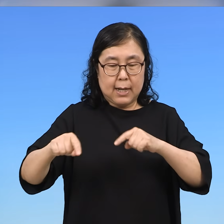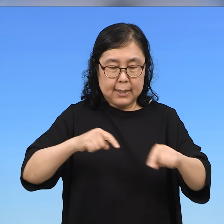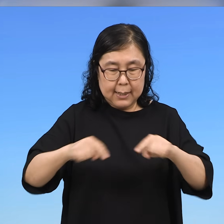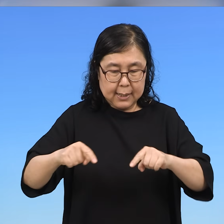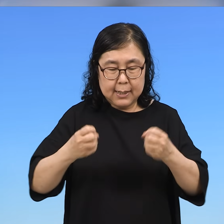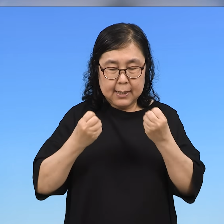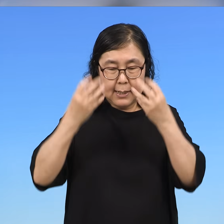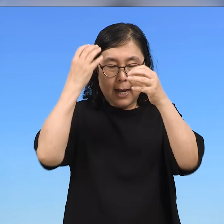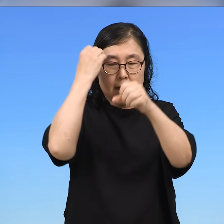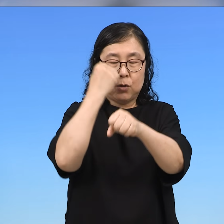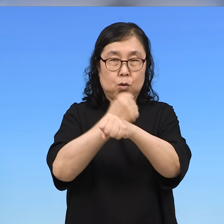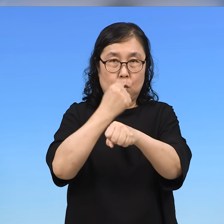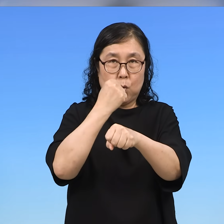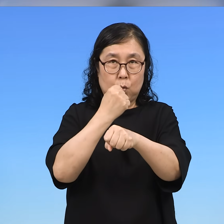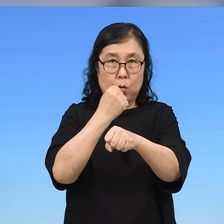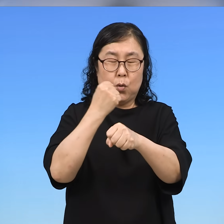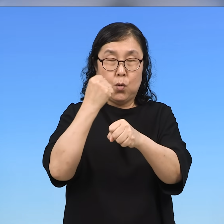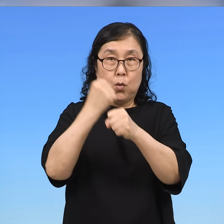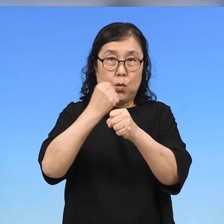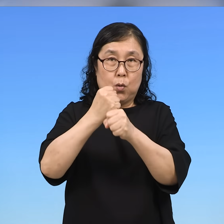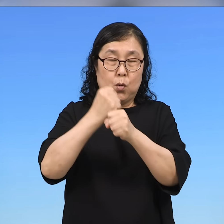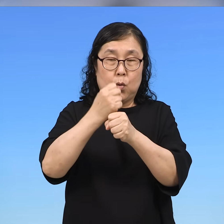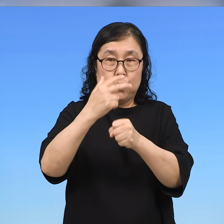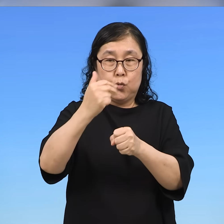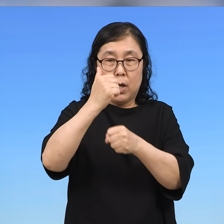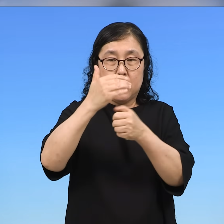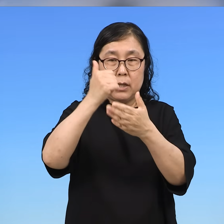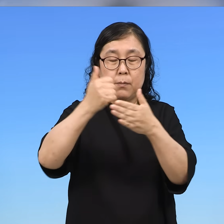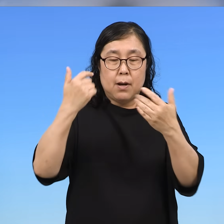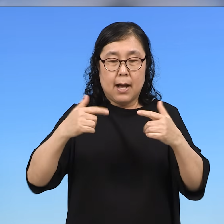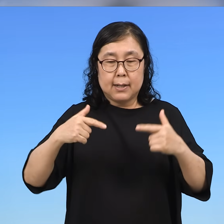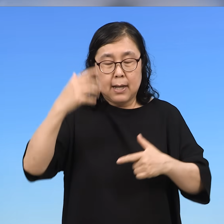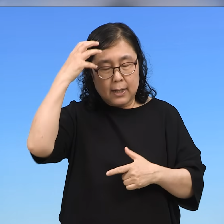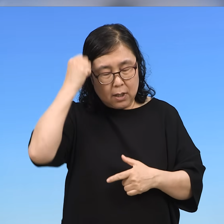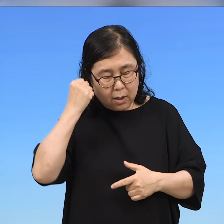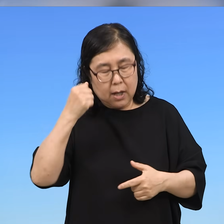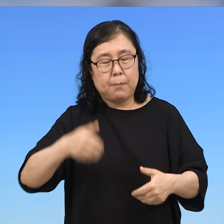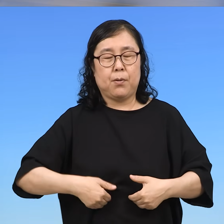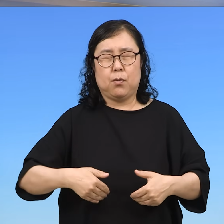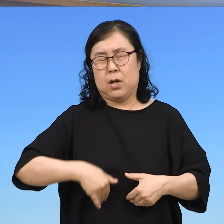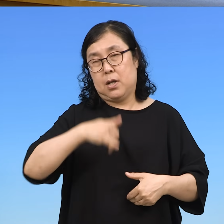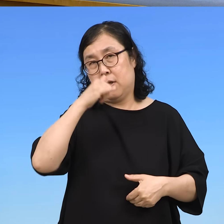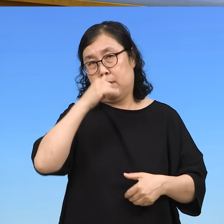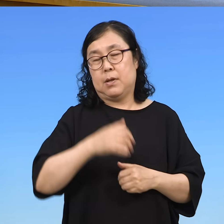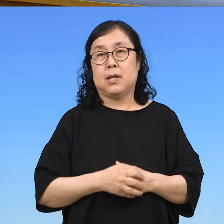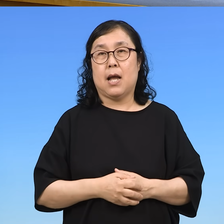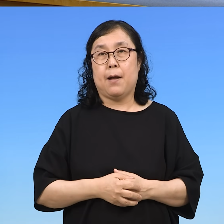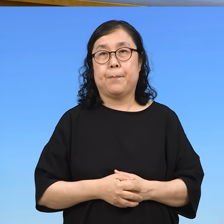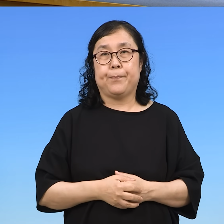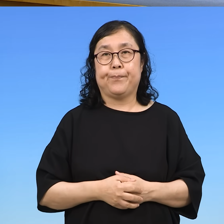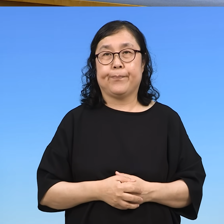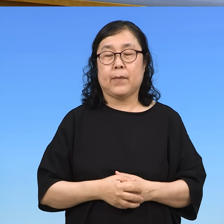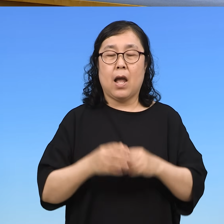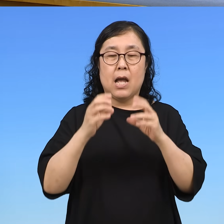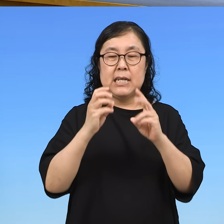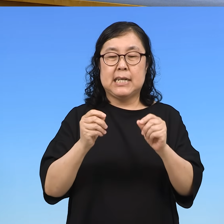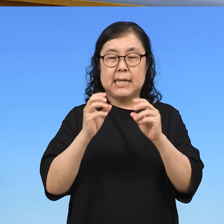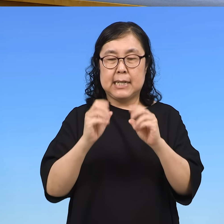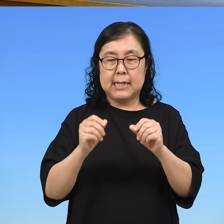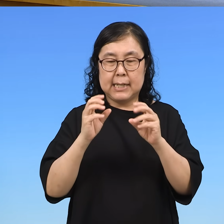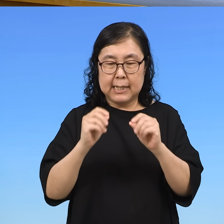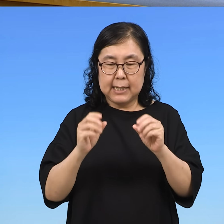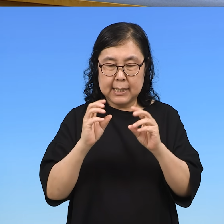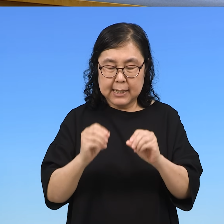주관하시는 창조주 하나님을 늘 기억하셔야 돼요. 그런 의미에서 여러분, 전도서 12장 7절, 흙은 여전히